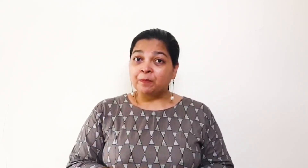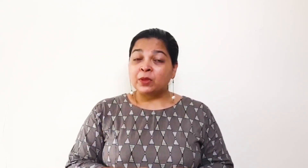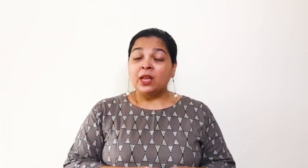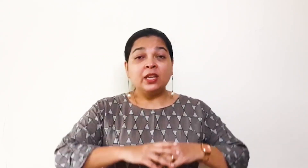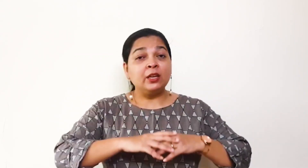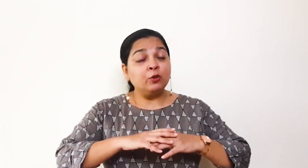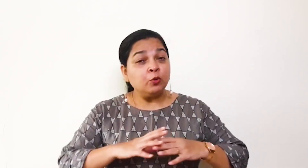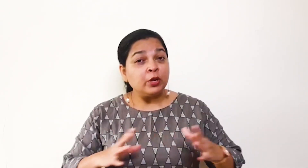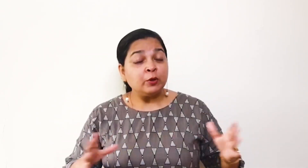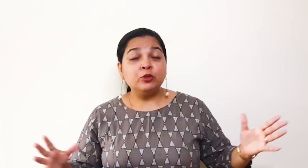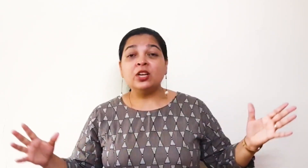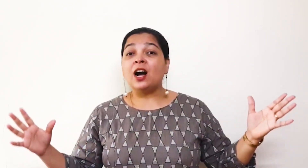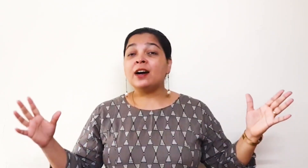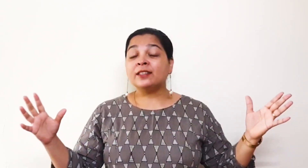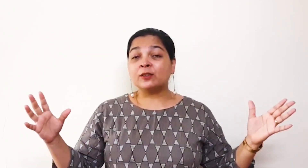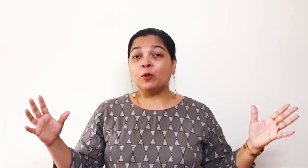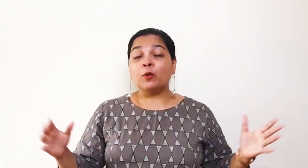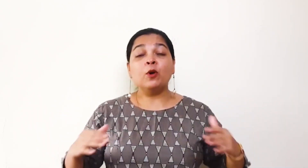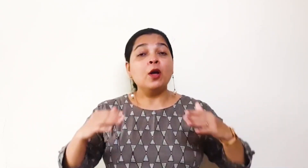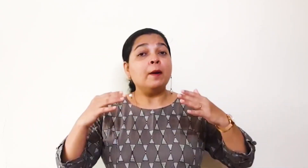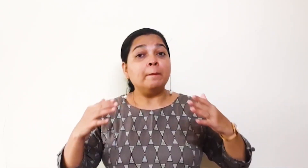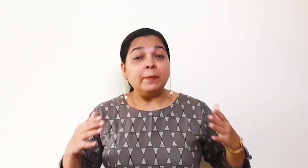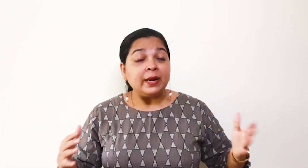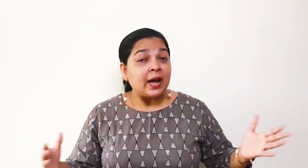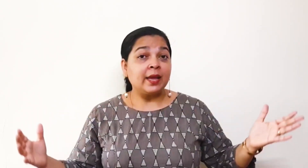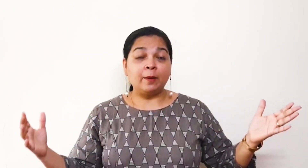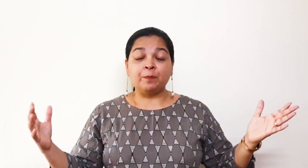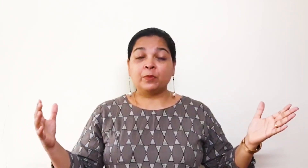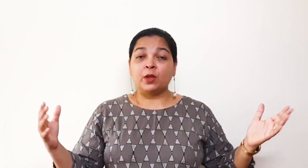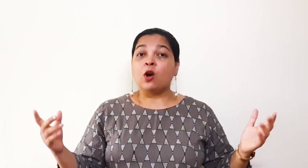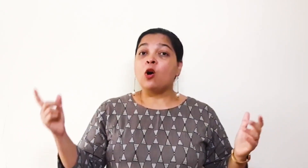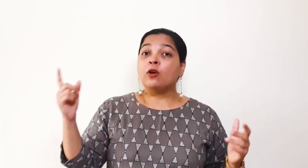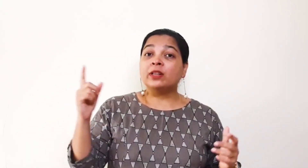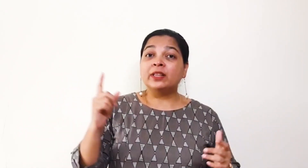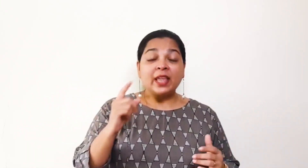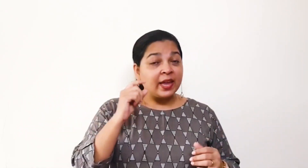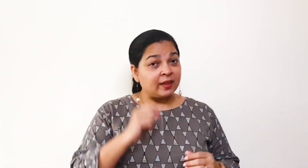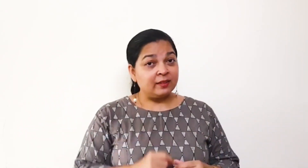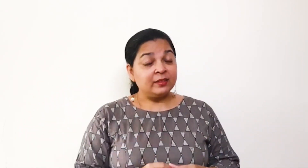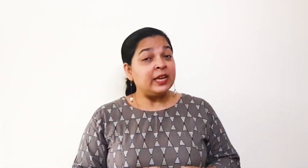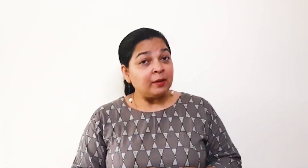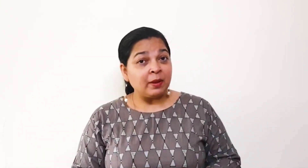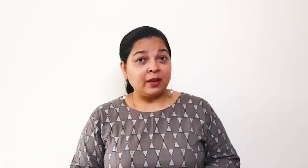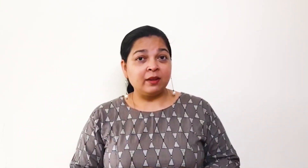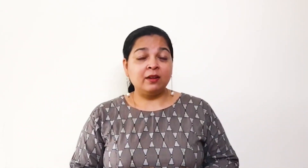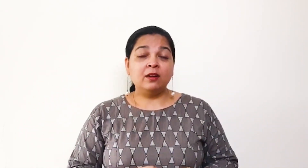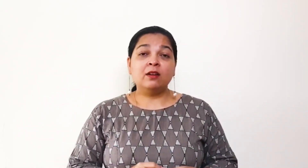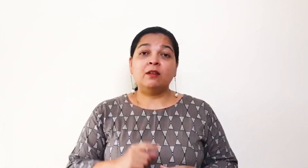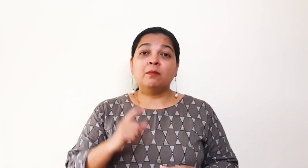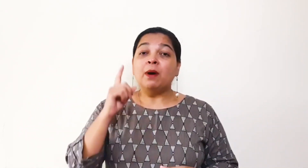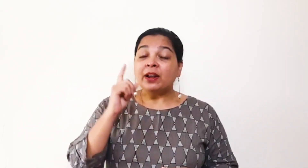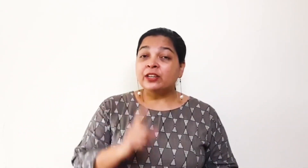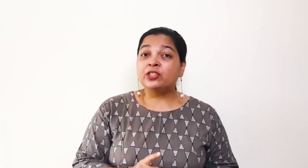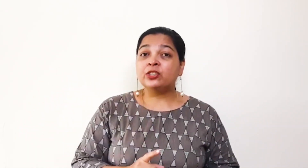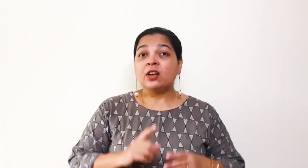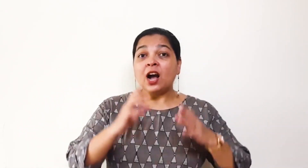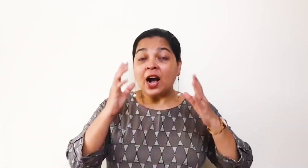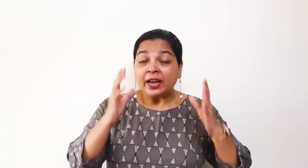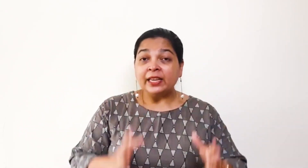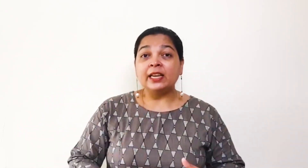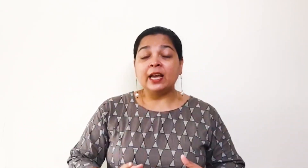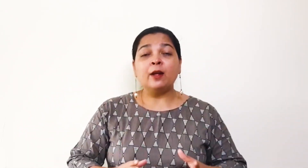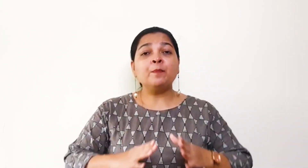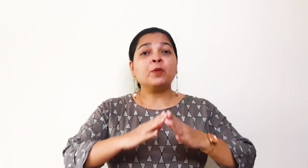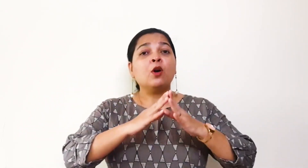आमको एहा कहे नोह सही जहाज को निर्माण कले एवं छि दिन परे वर्षा आसिला एवं